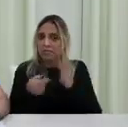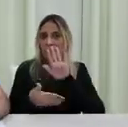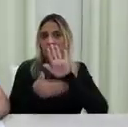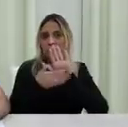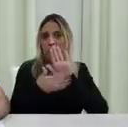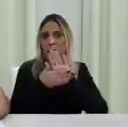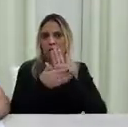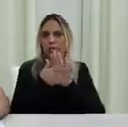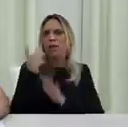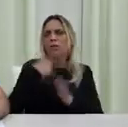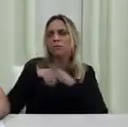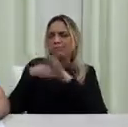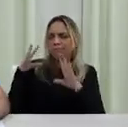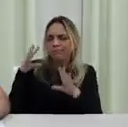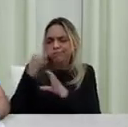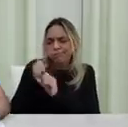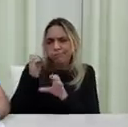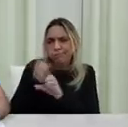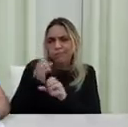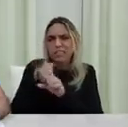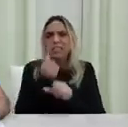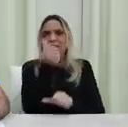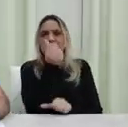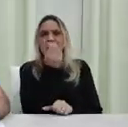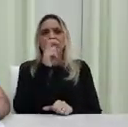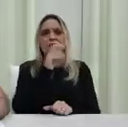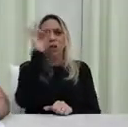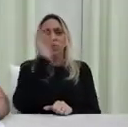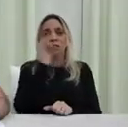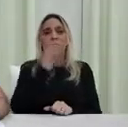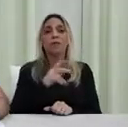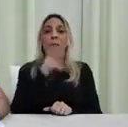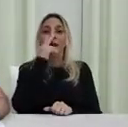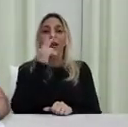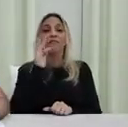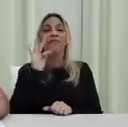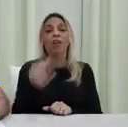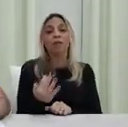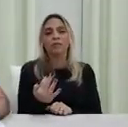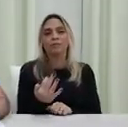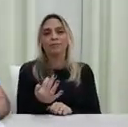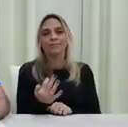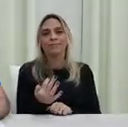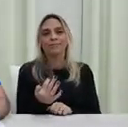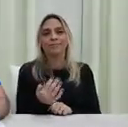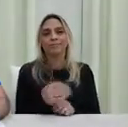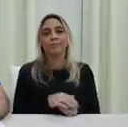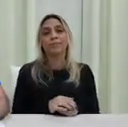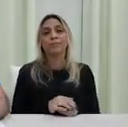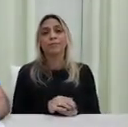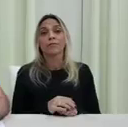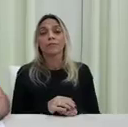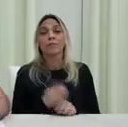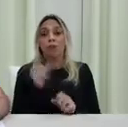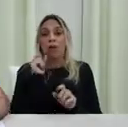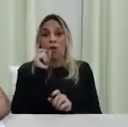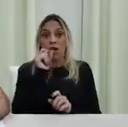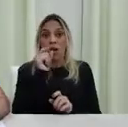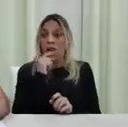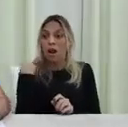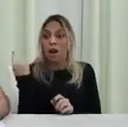nós calculamos que 65%, ou seja, 2/3, sejam fraudes. Fraudes. Tá? O que a gente